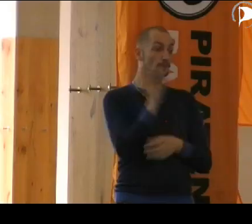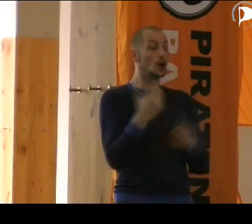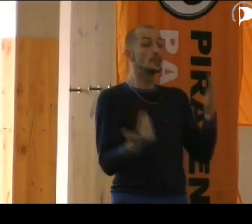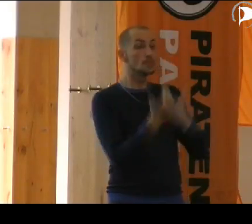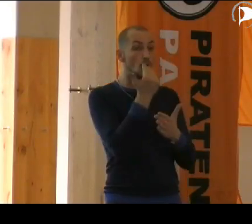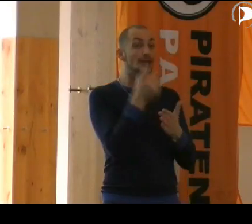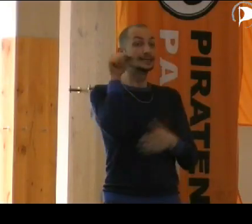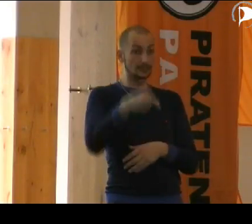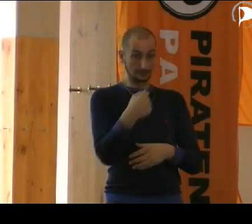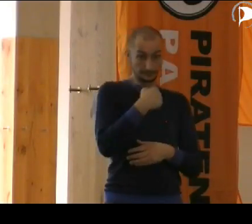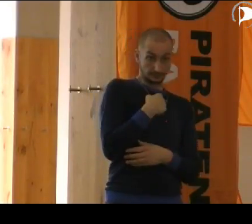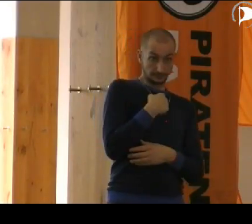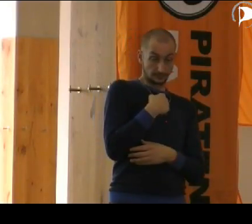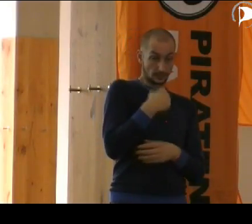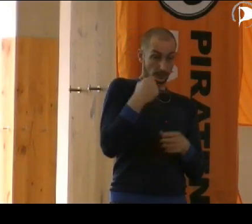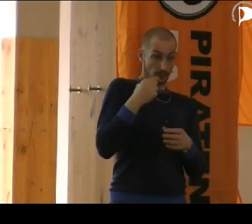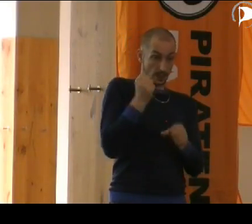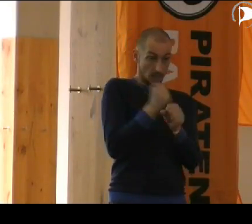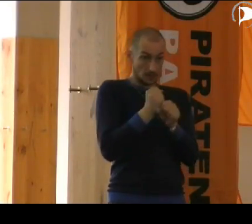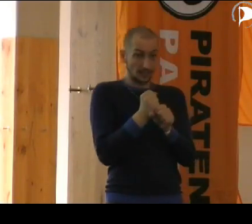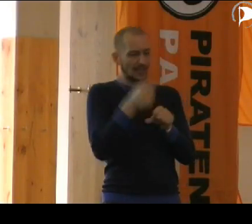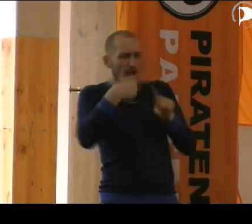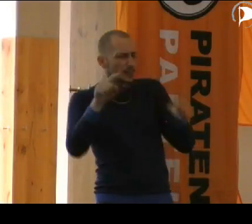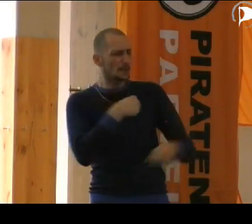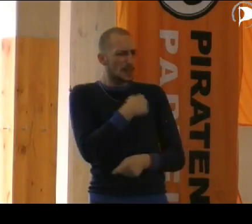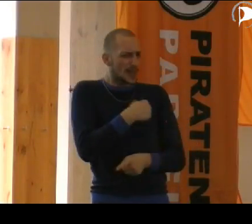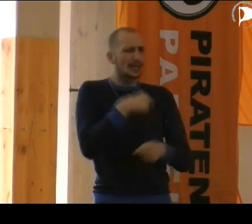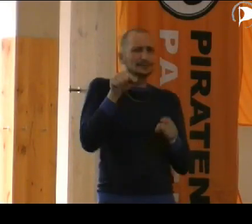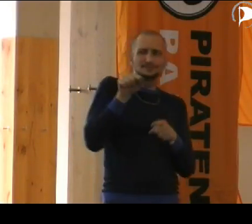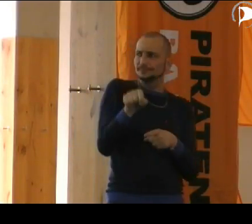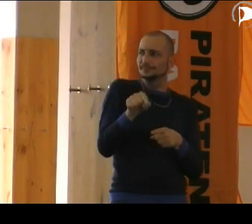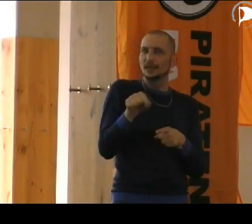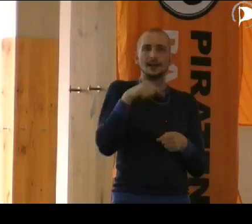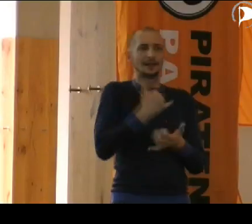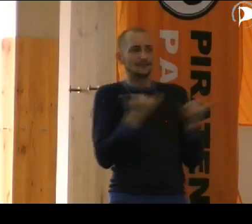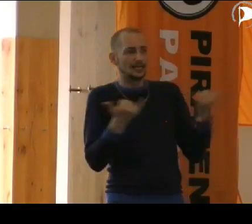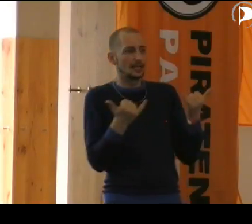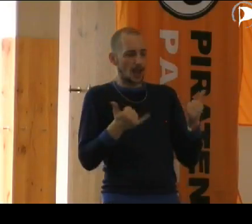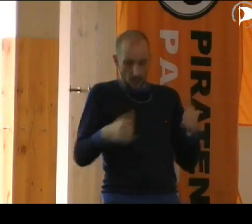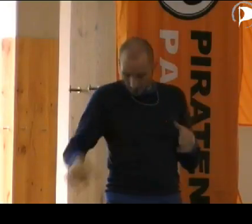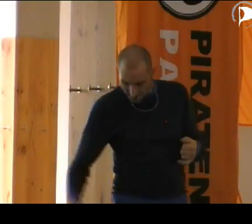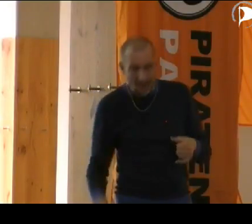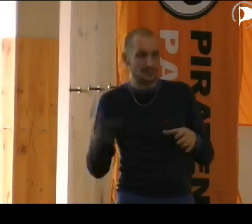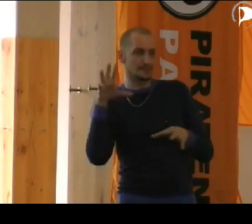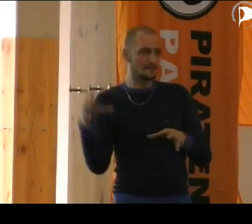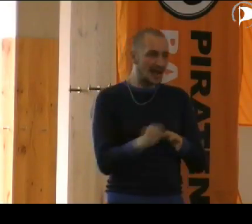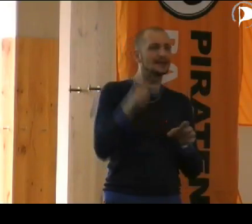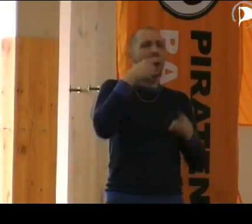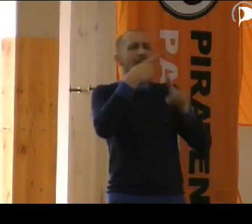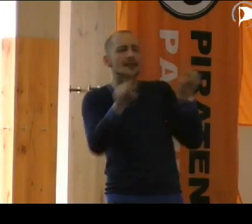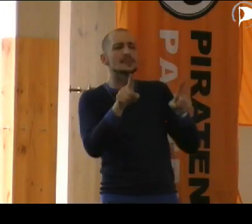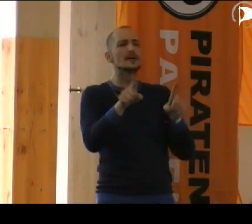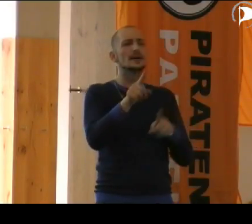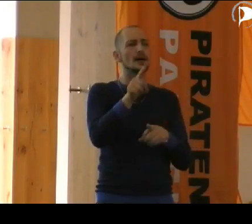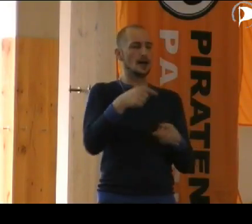dass oftmals den anderen parteien den wadenbeißer spielt also spricht deren anhängen von heim in marsch bläst